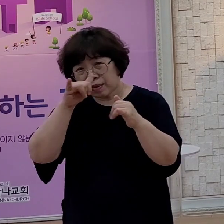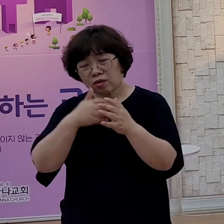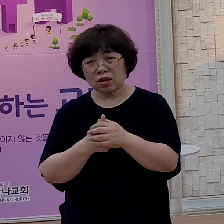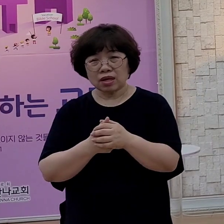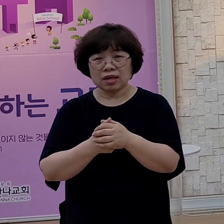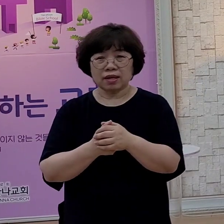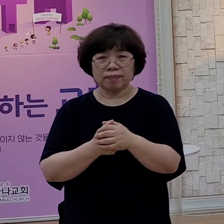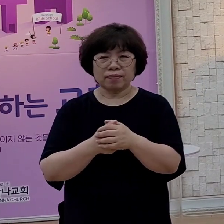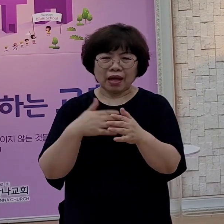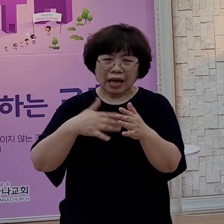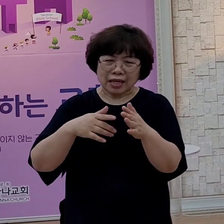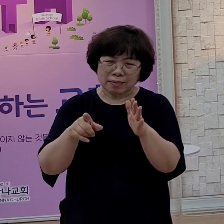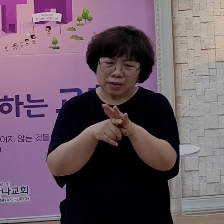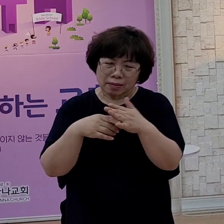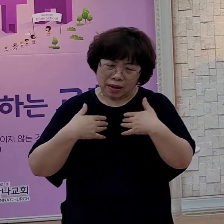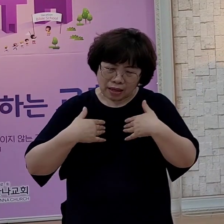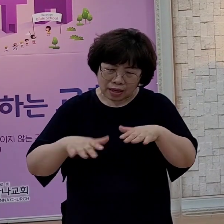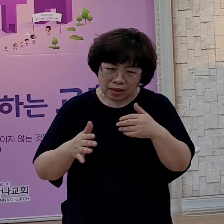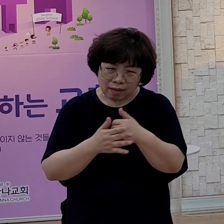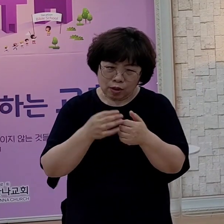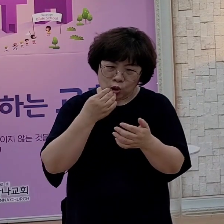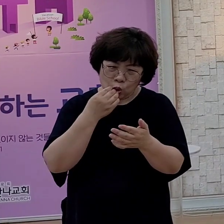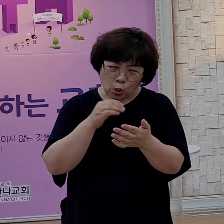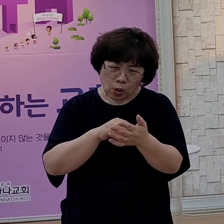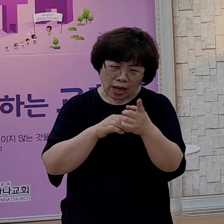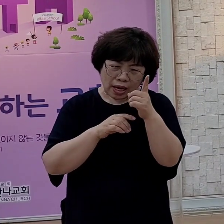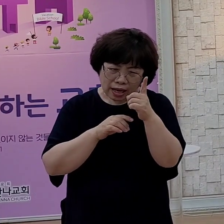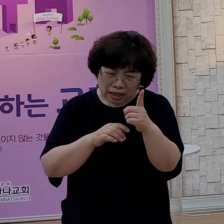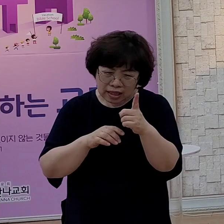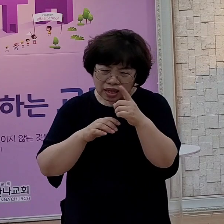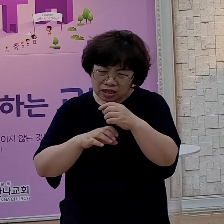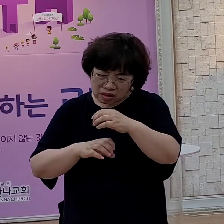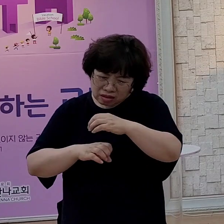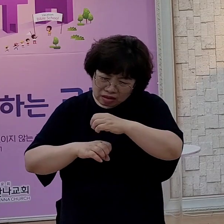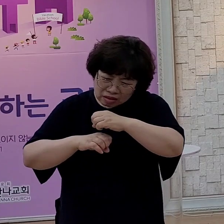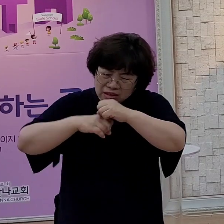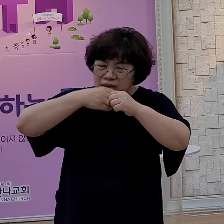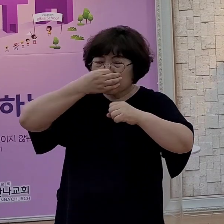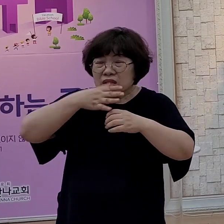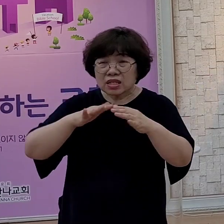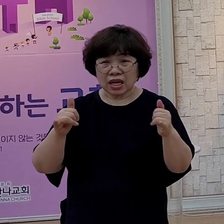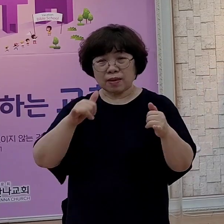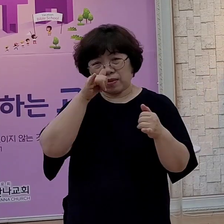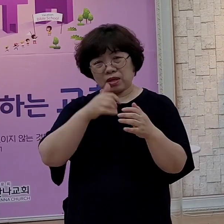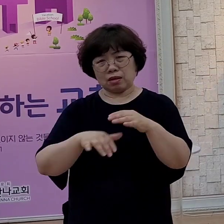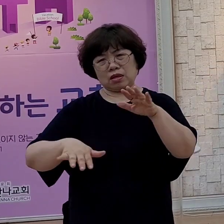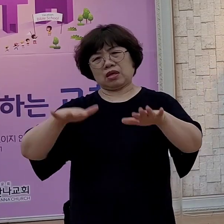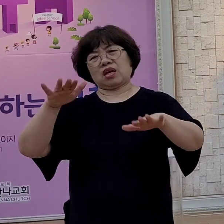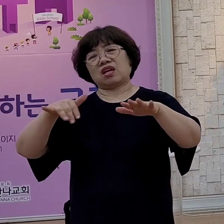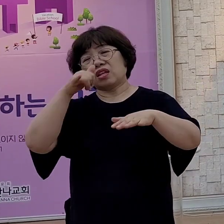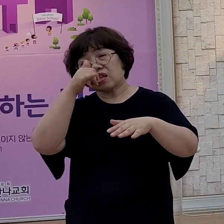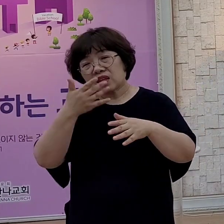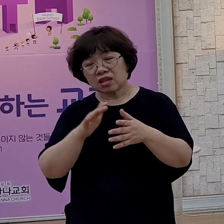믿음이 약해서 그냥 돌계단 하나도 그 벽돌 하나도 올리기 어려운 분도 계시고 다 천차만별이에요. 어떤 사람은 아예